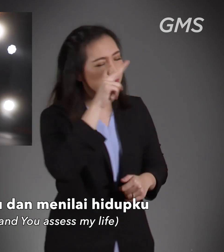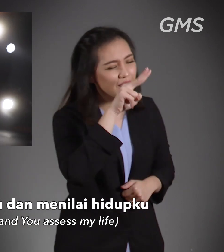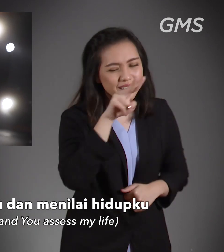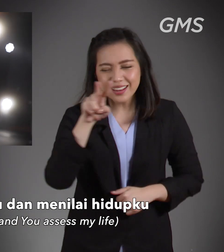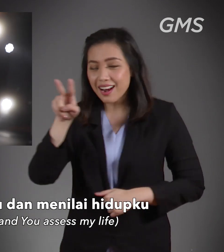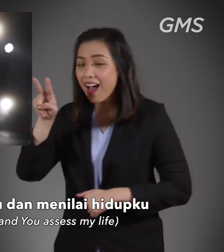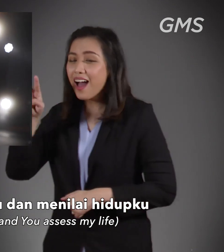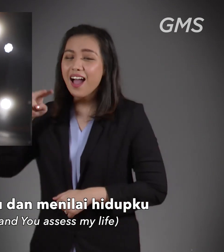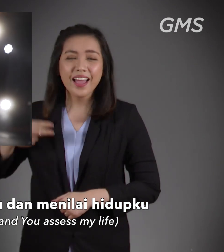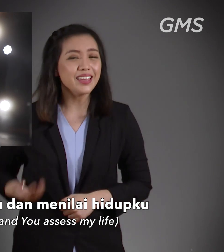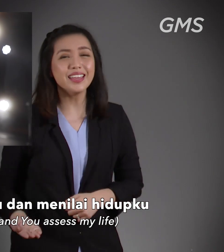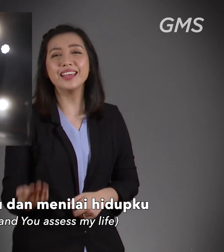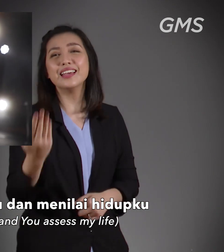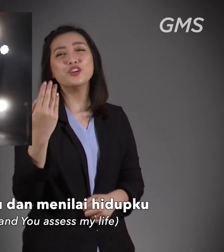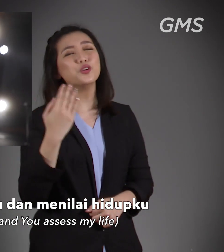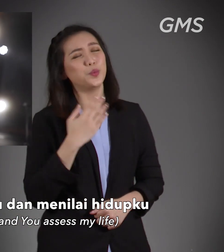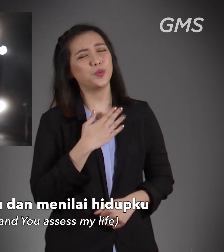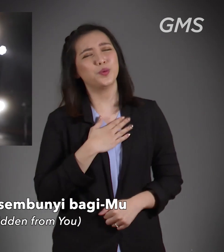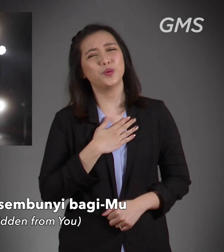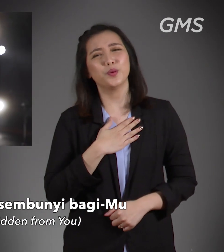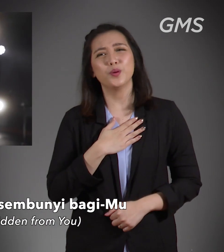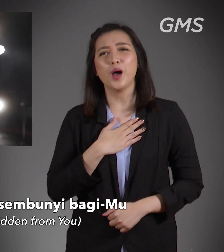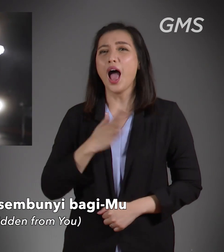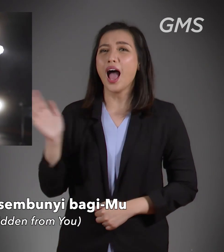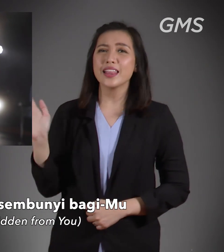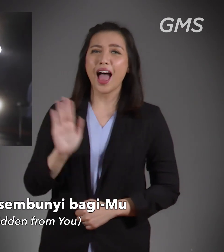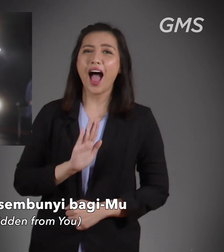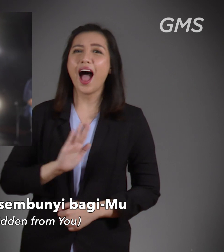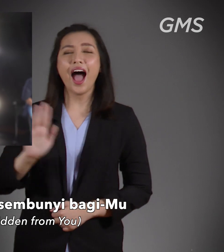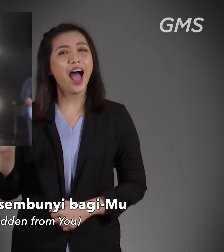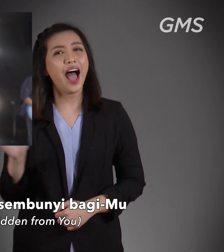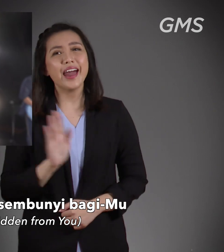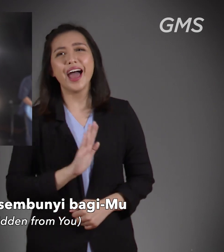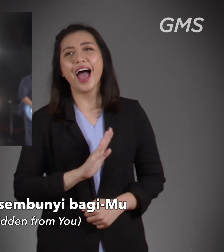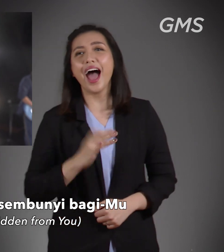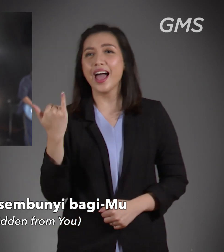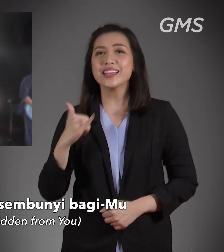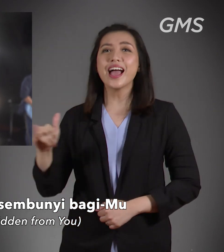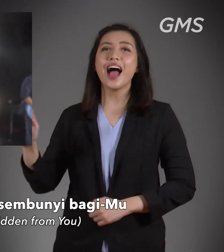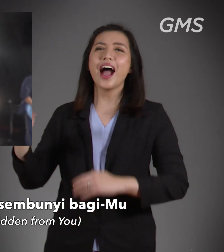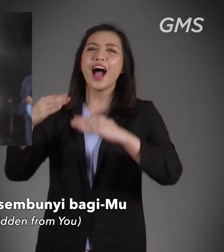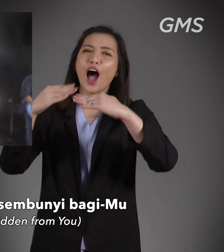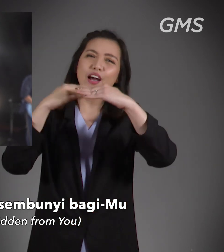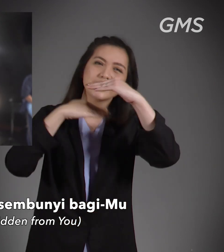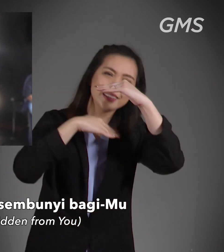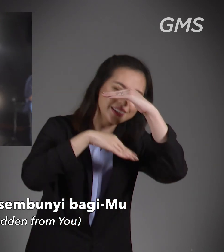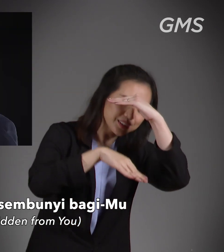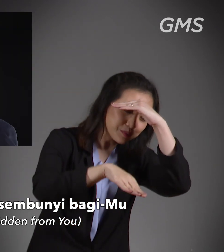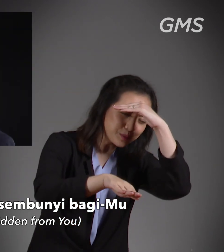dan menilai hidupku. Tak ada yang